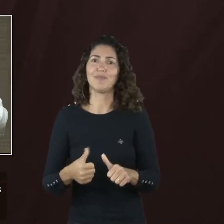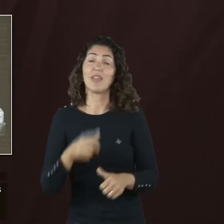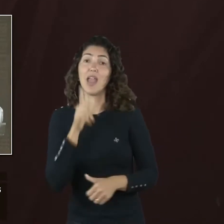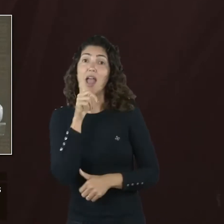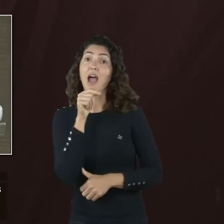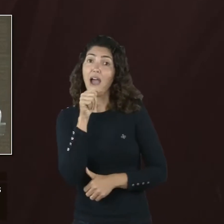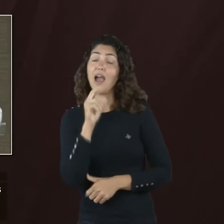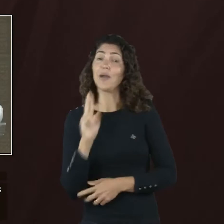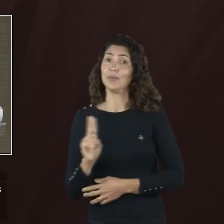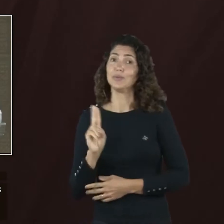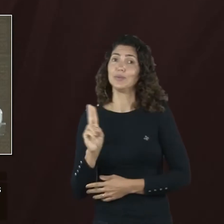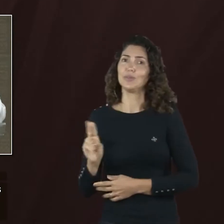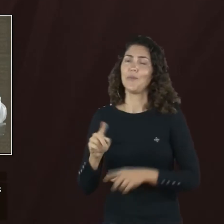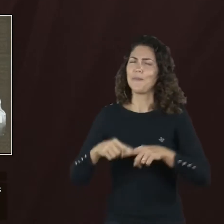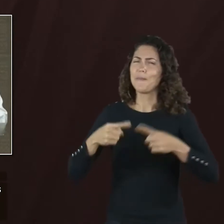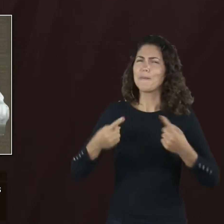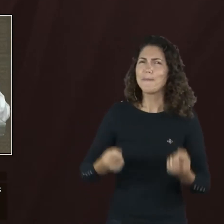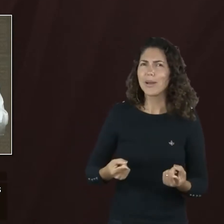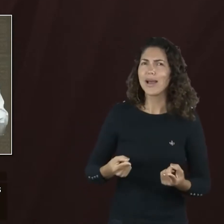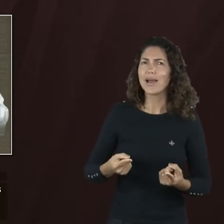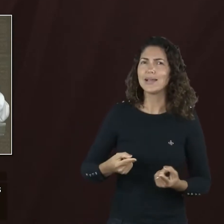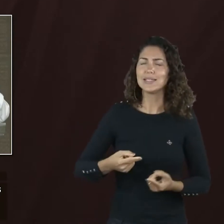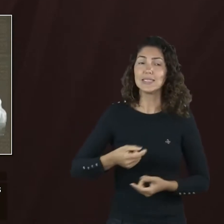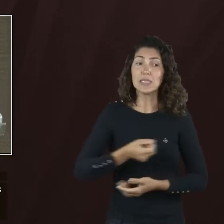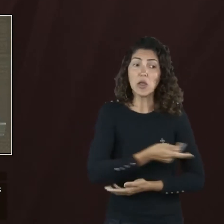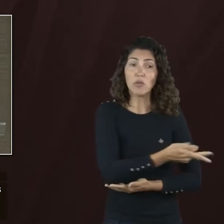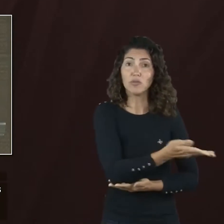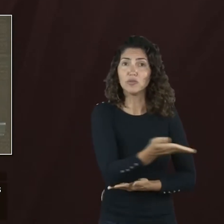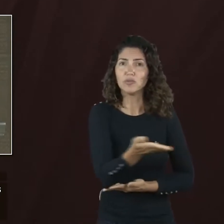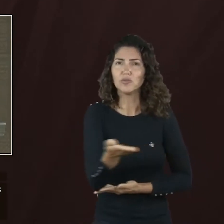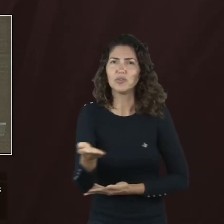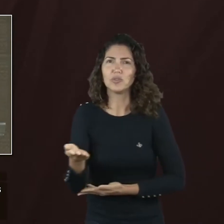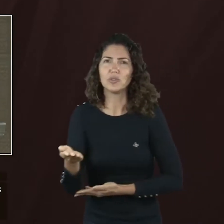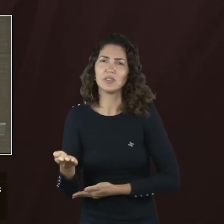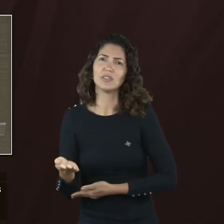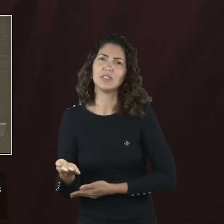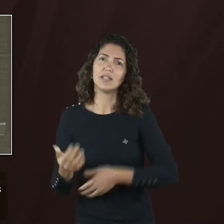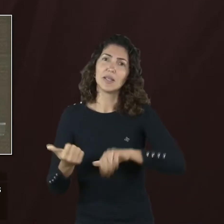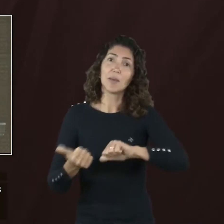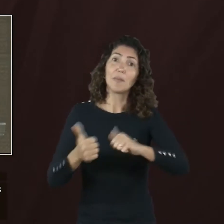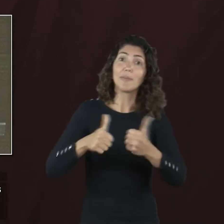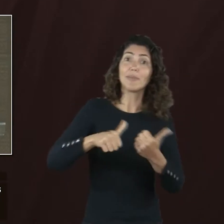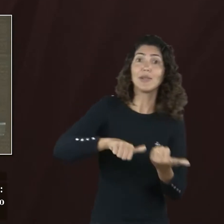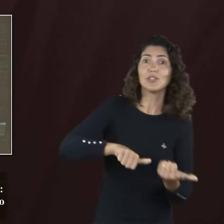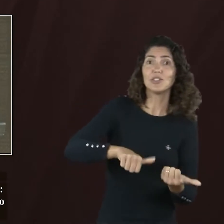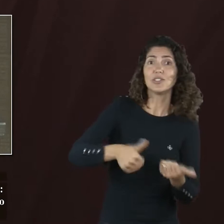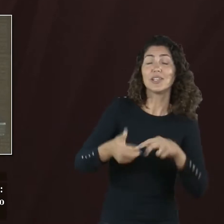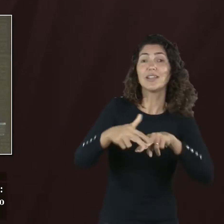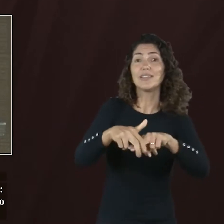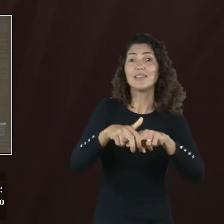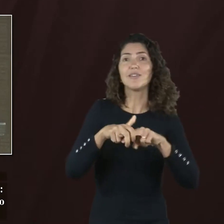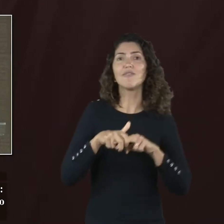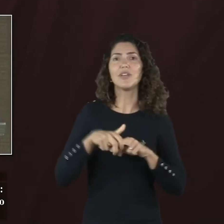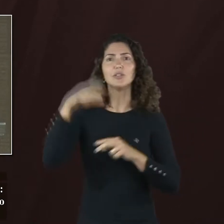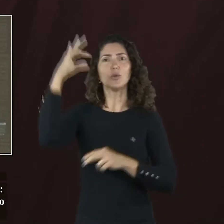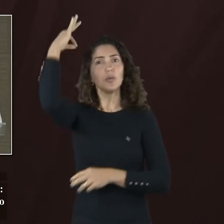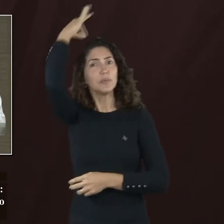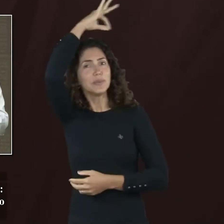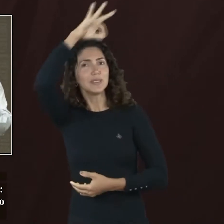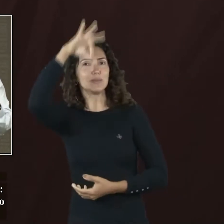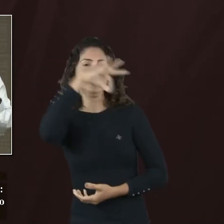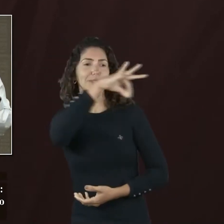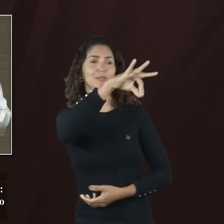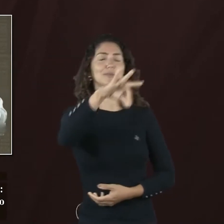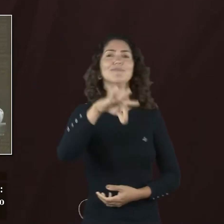Espírito Santo, não muito depois desses dias. Então os que estavam reunidos e